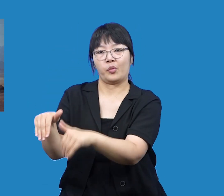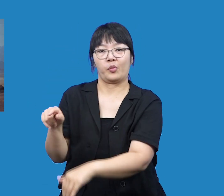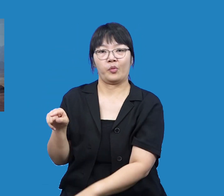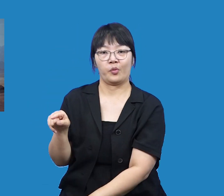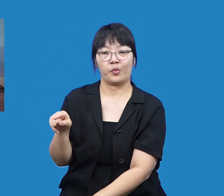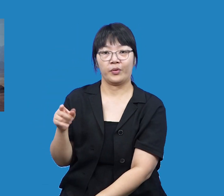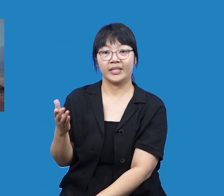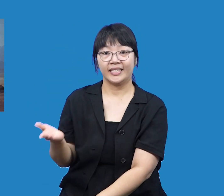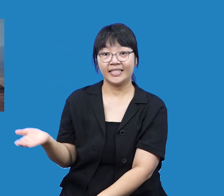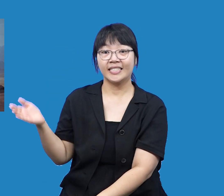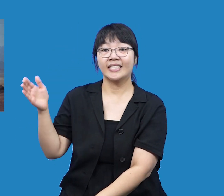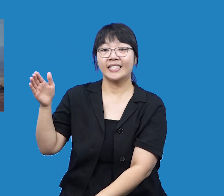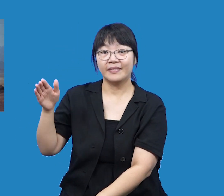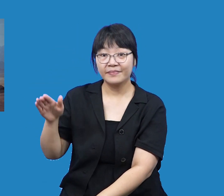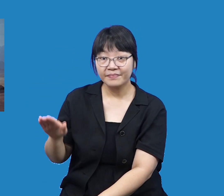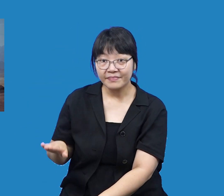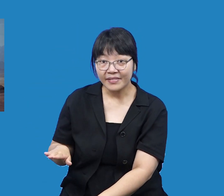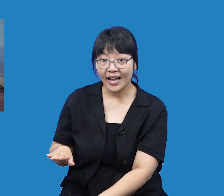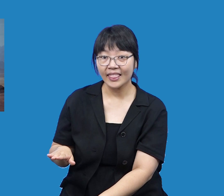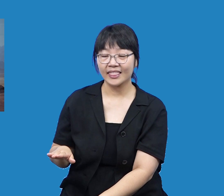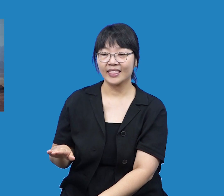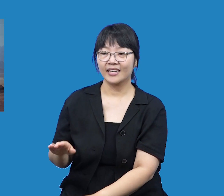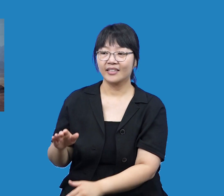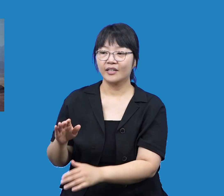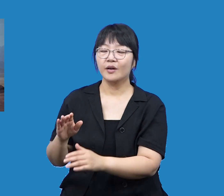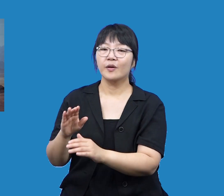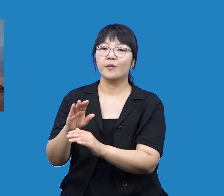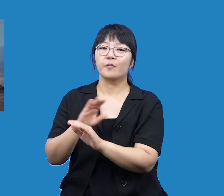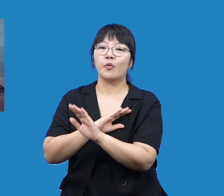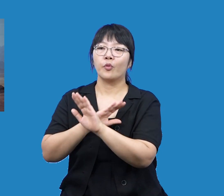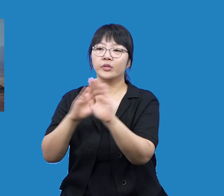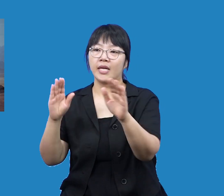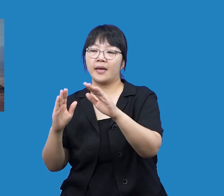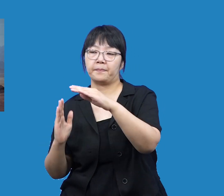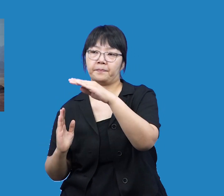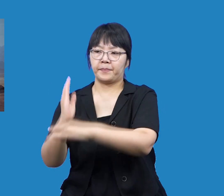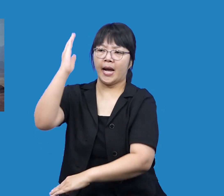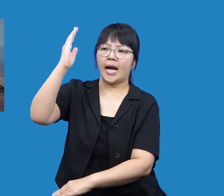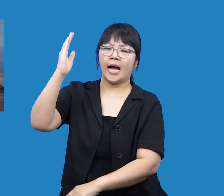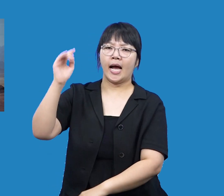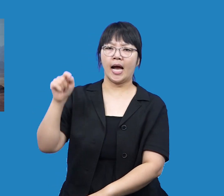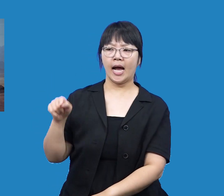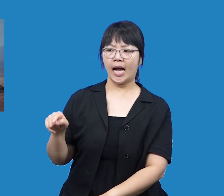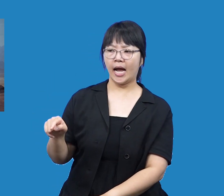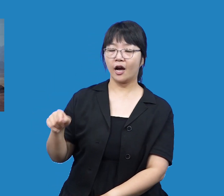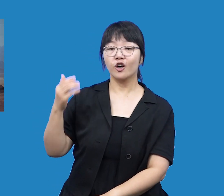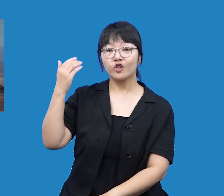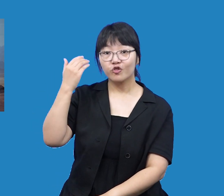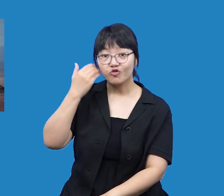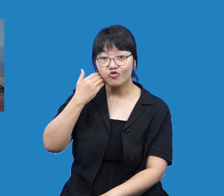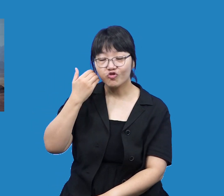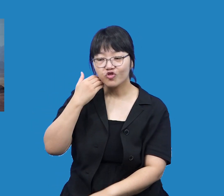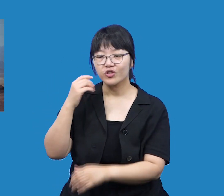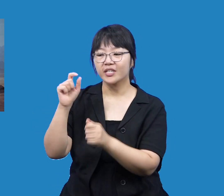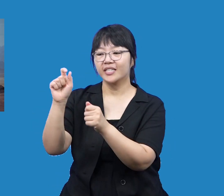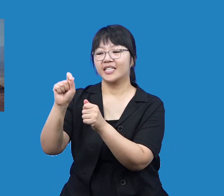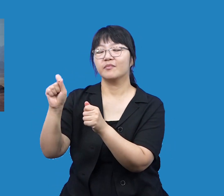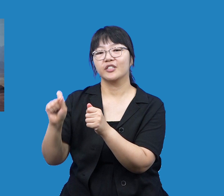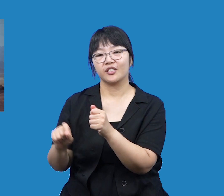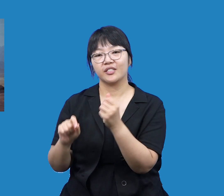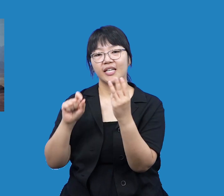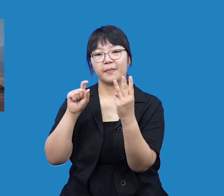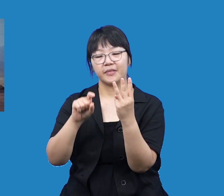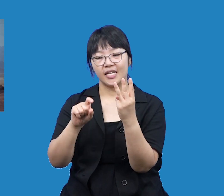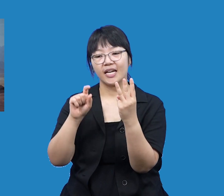그는 모세를 능가하는 분이었다. 누굴까요? 히브리서 3장 2절과